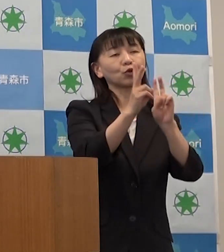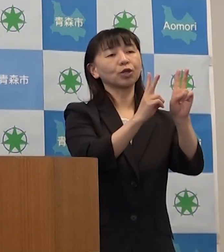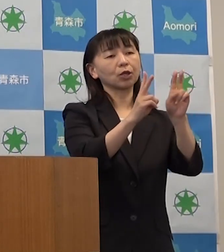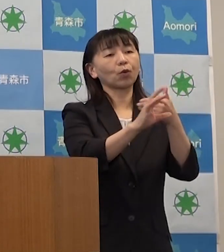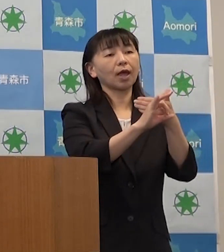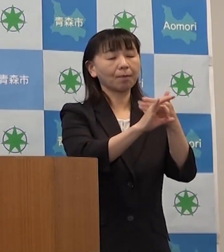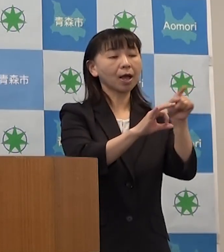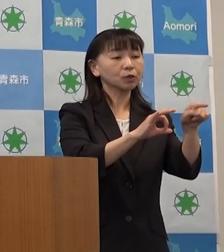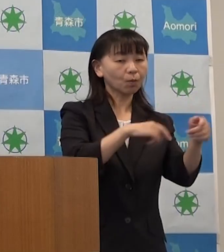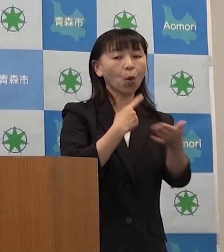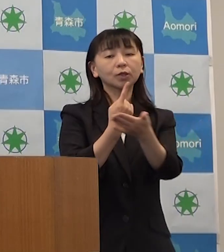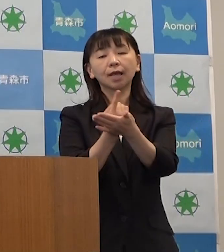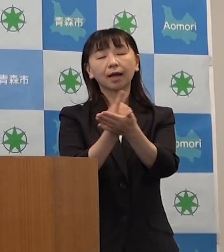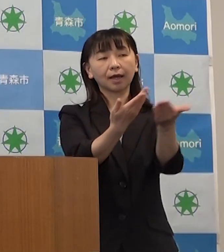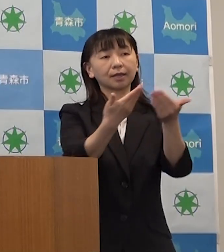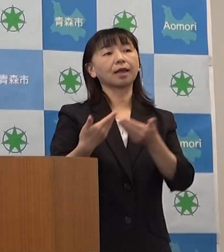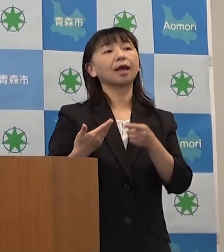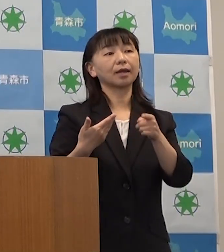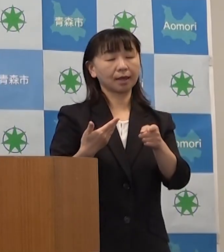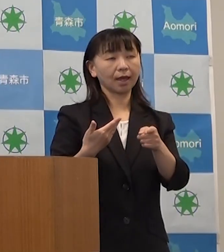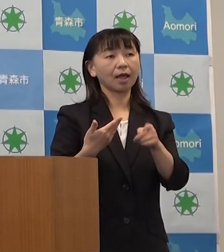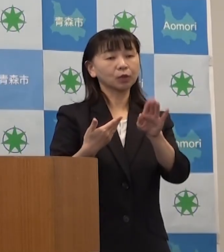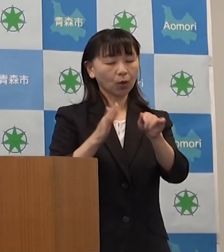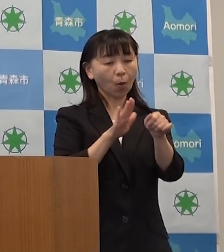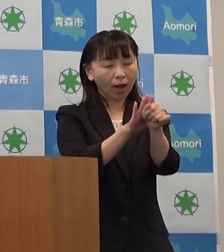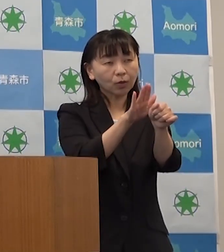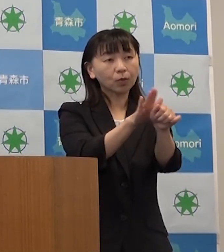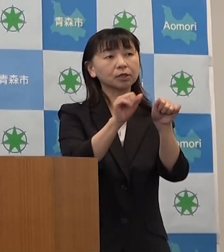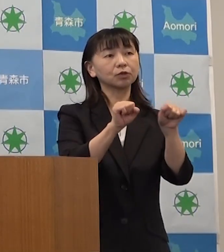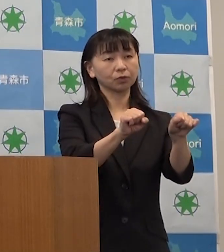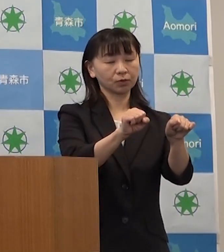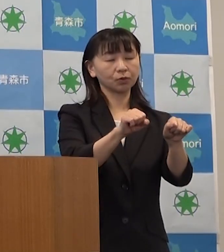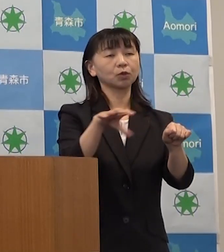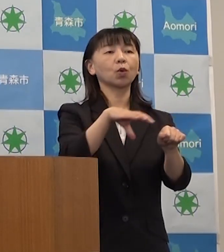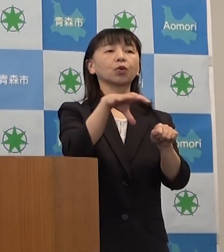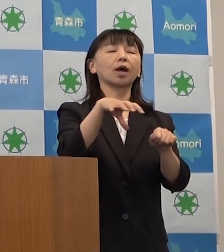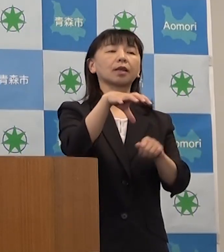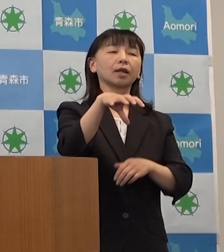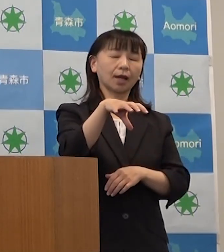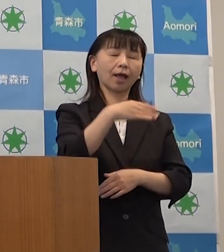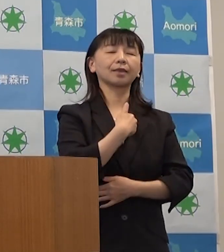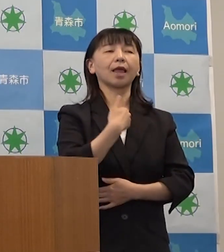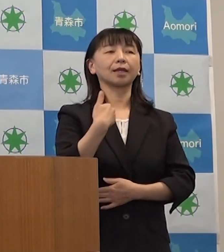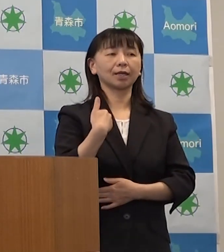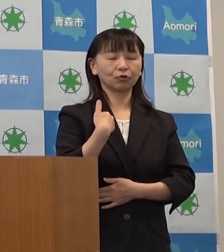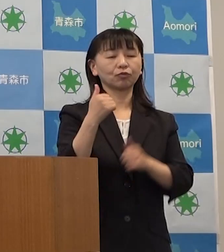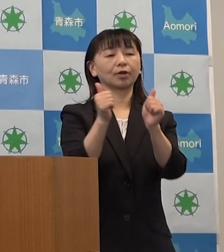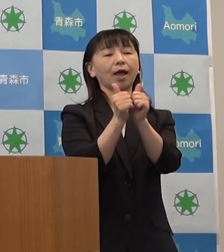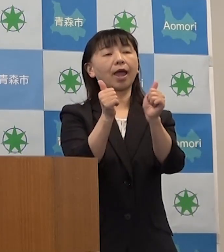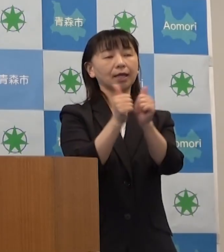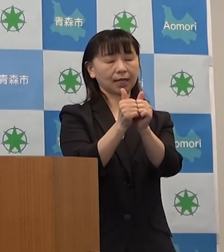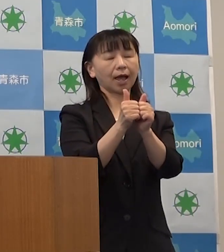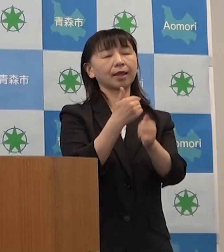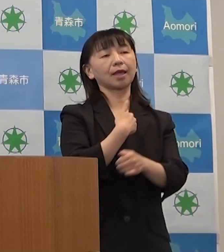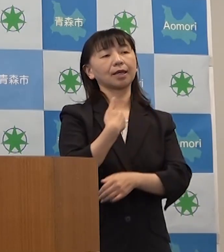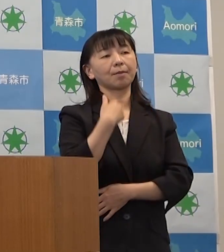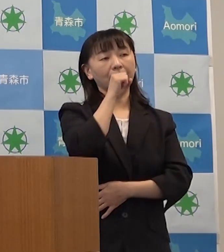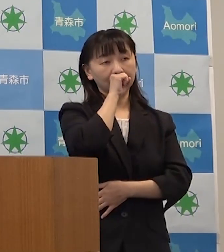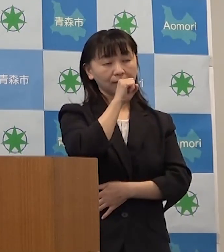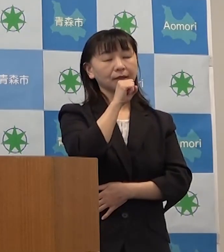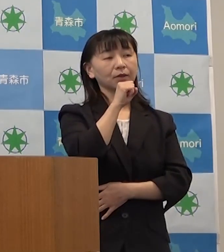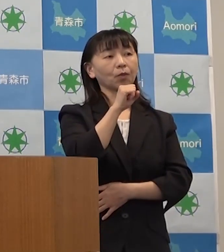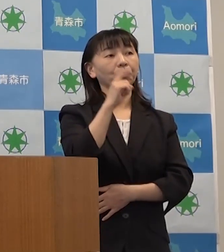そういう人にも参加をしてもらって、それを後押しをしていく、そんなことができる会議になっていけばいいというふうに思っています